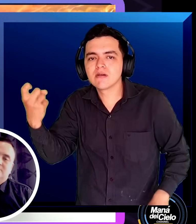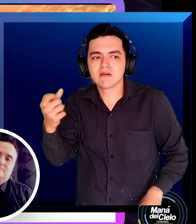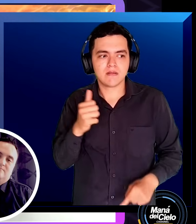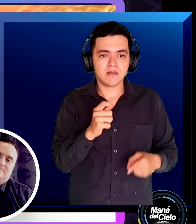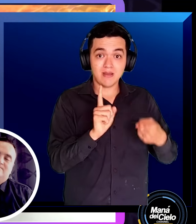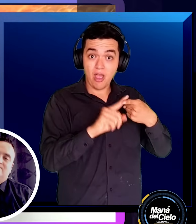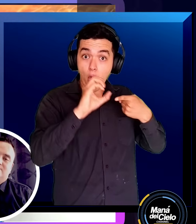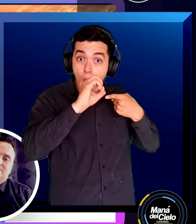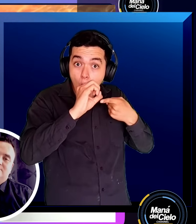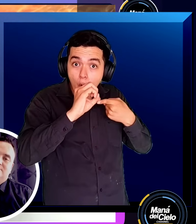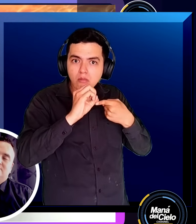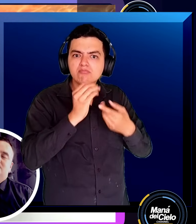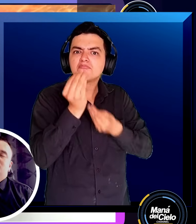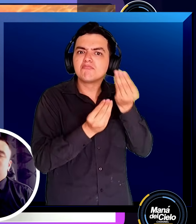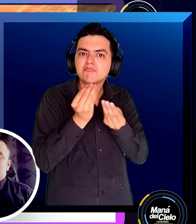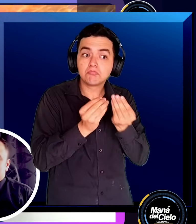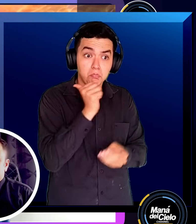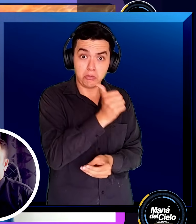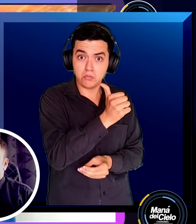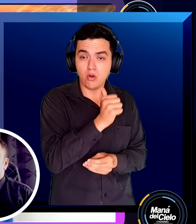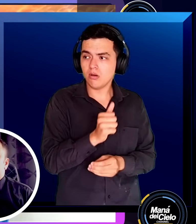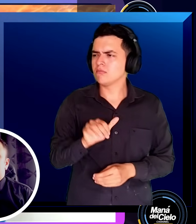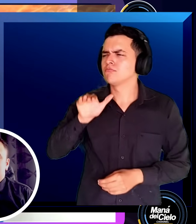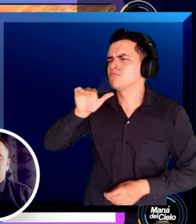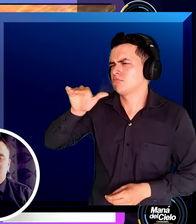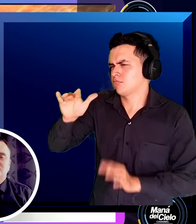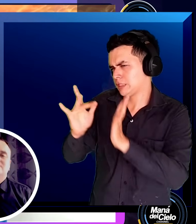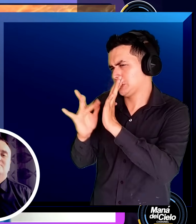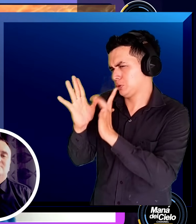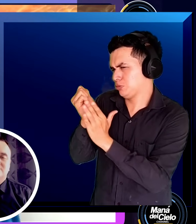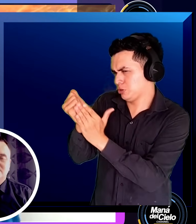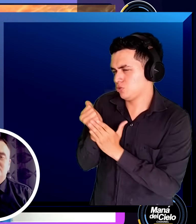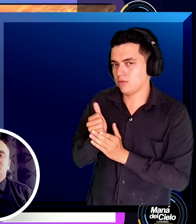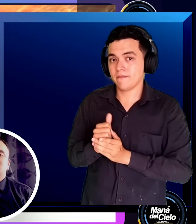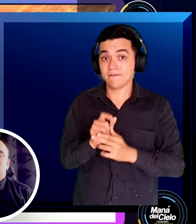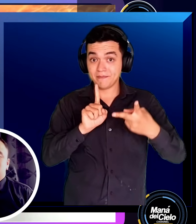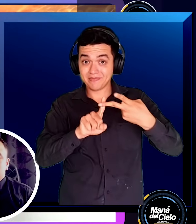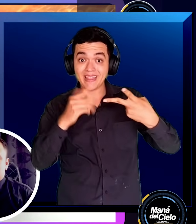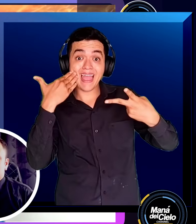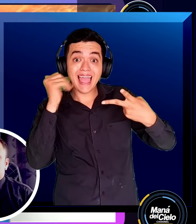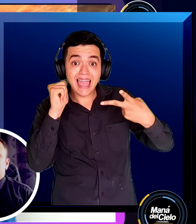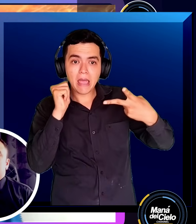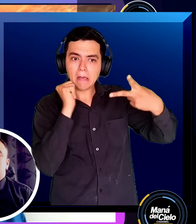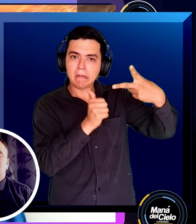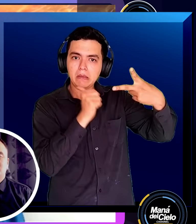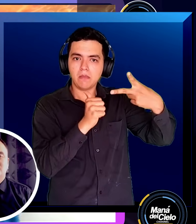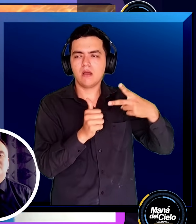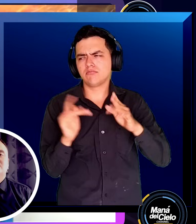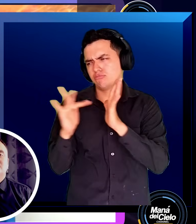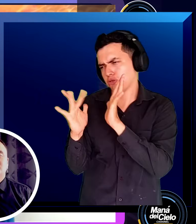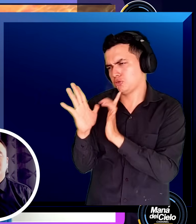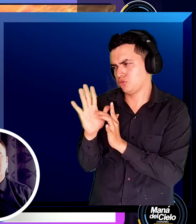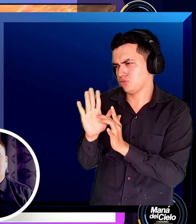que no hubiera comenzado a gritar desde allá: Señor, Hijo de David, ten misericordia de